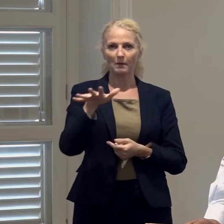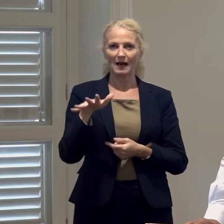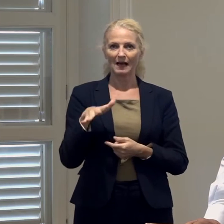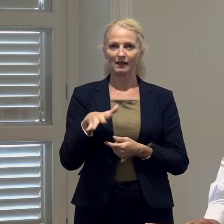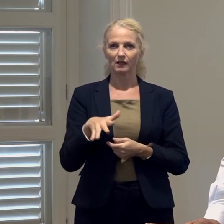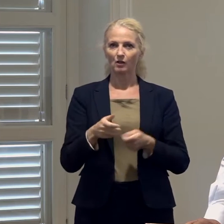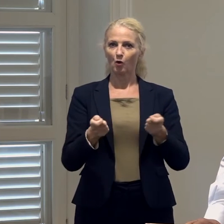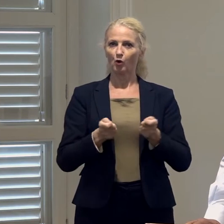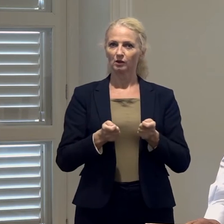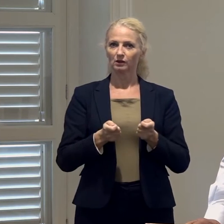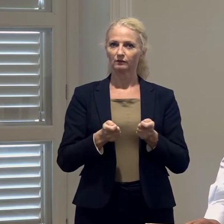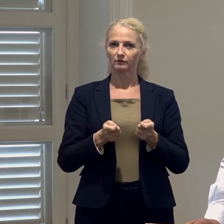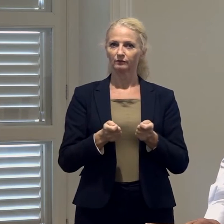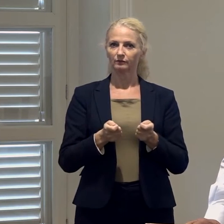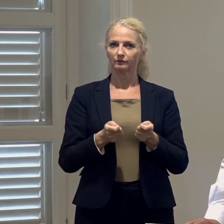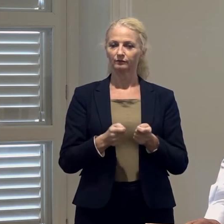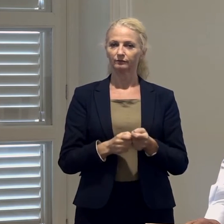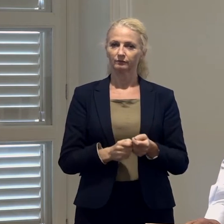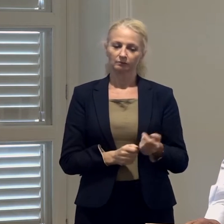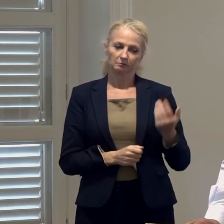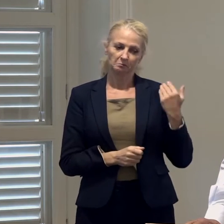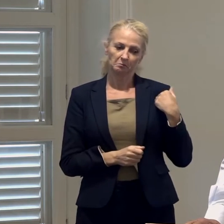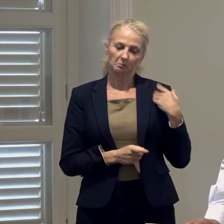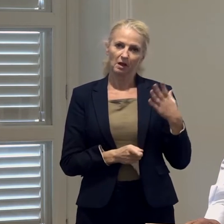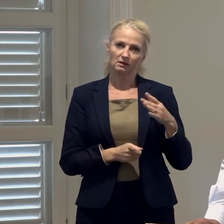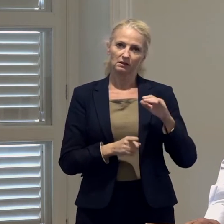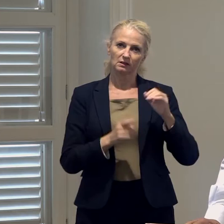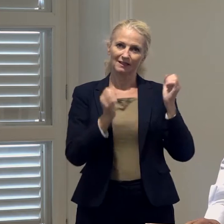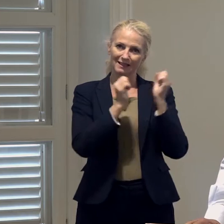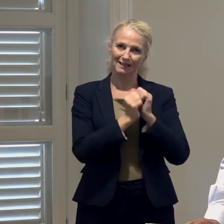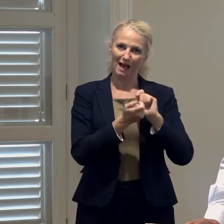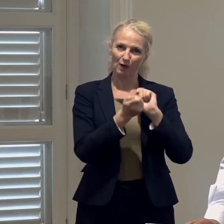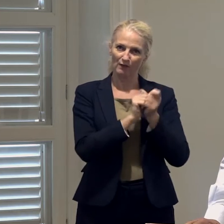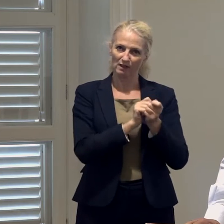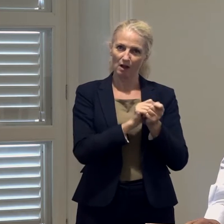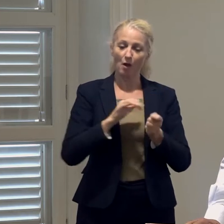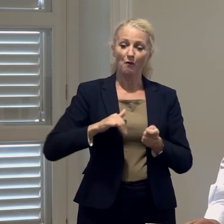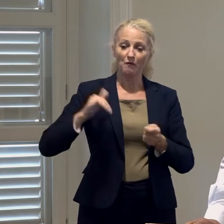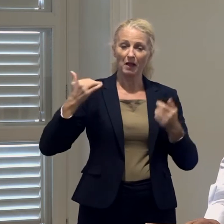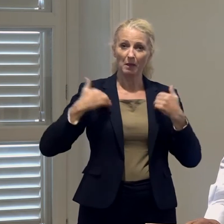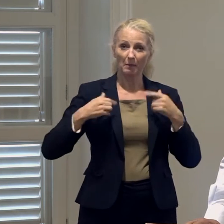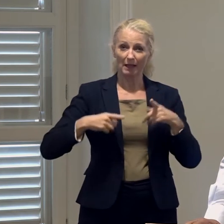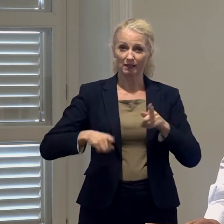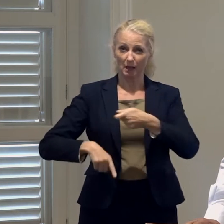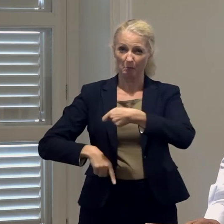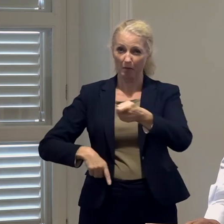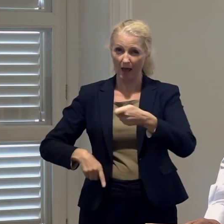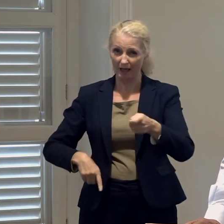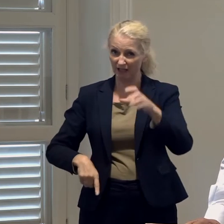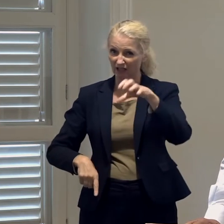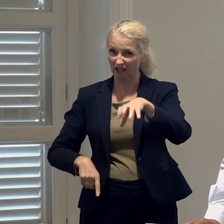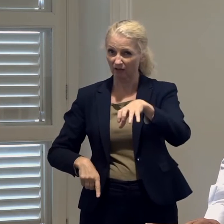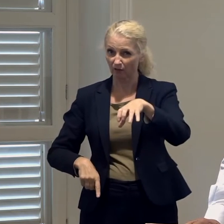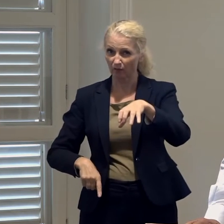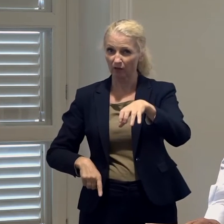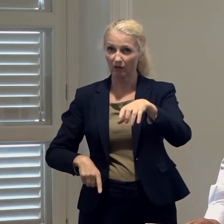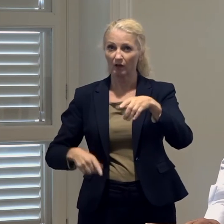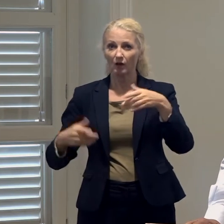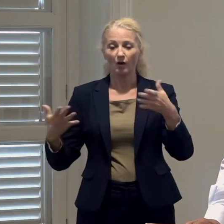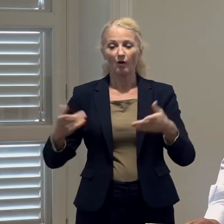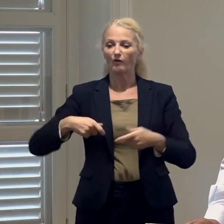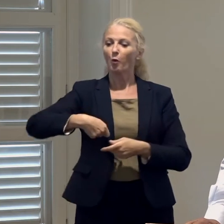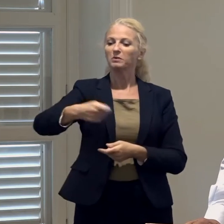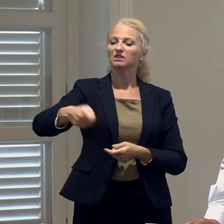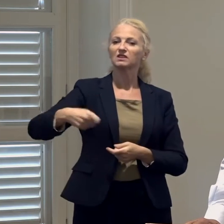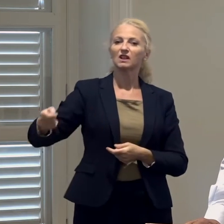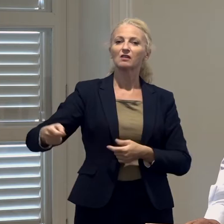Bij de jaarwisseling waren er heel veel mensen in het centrumgebied de Playa en op sommige openbare stranden